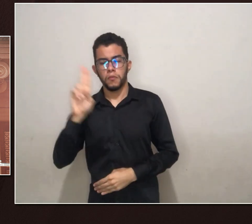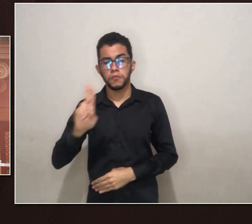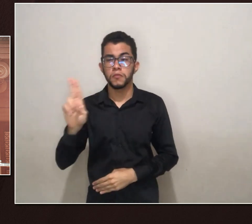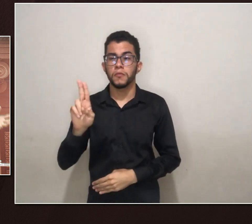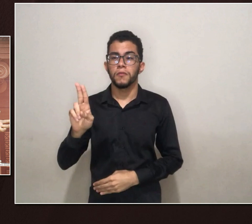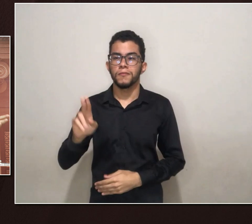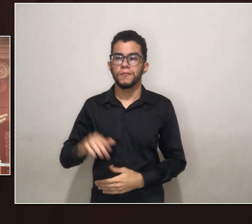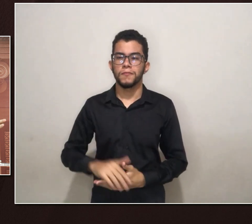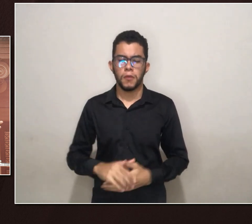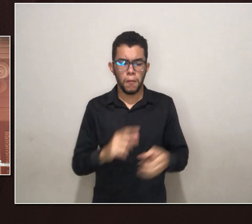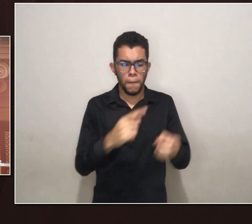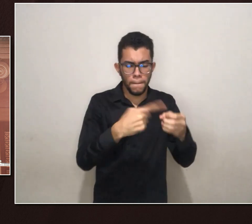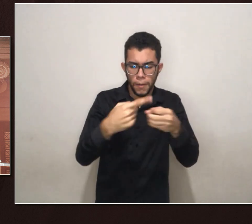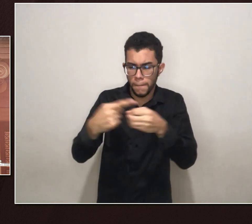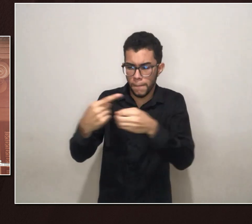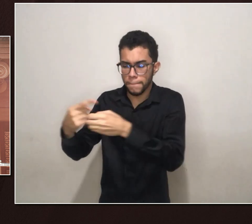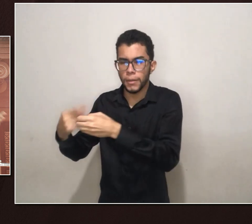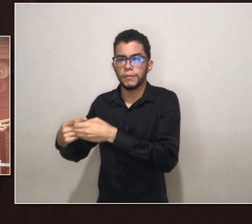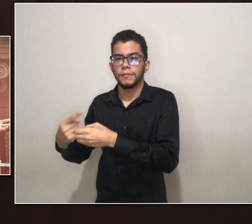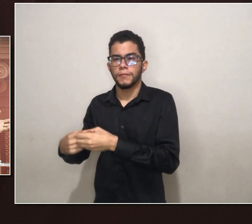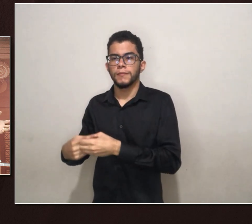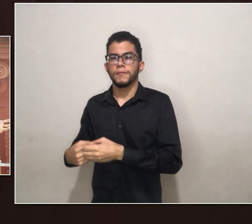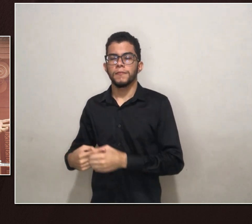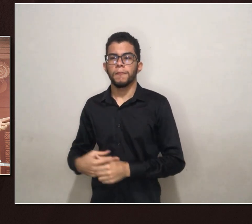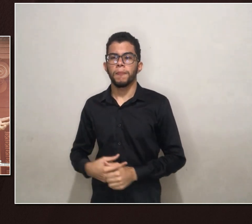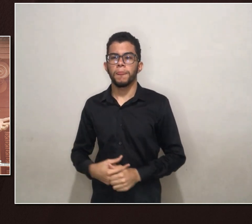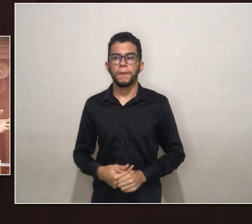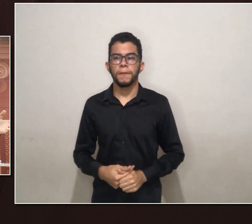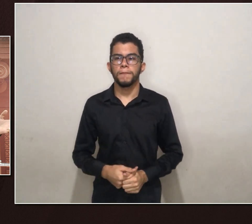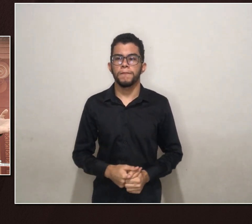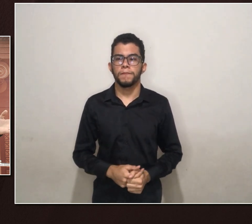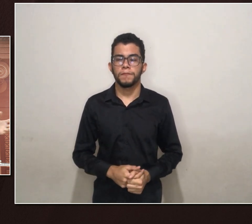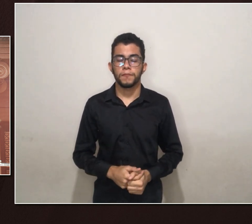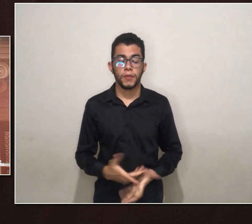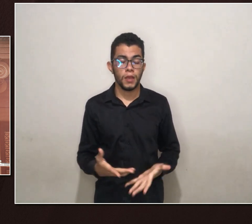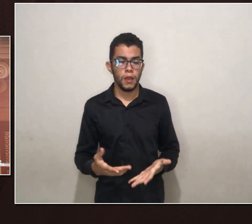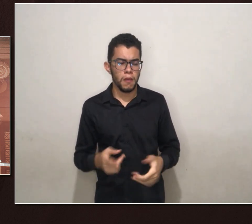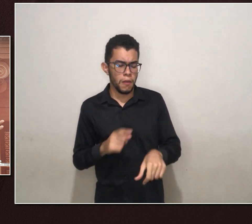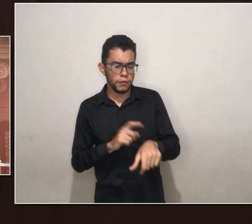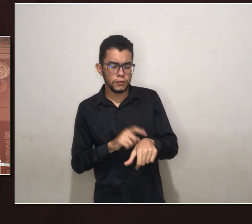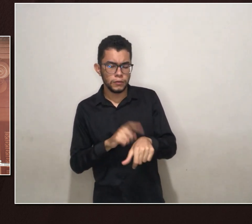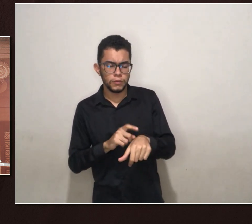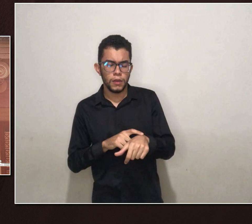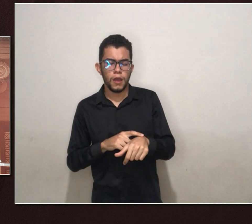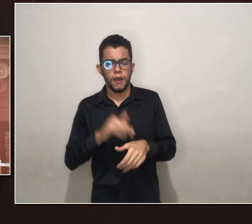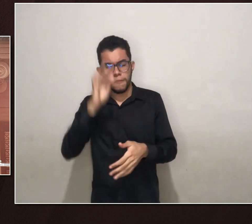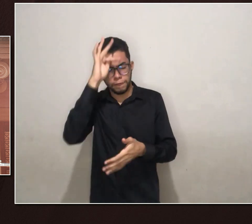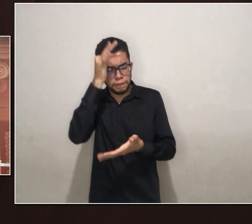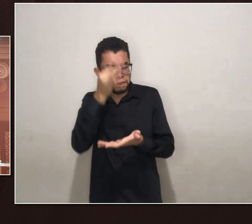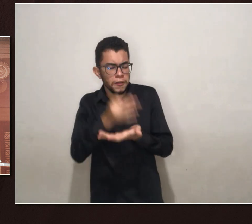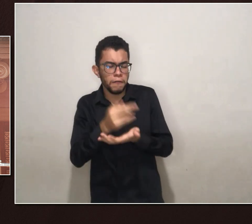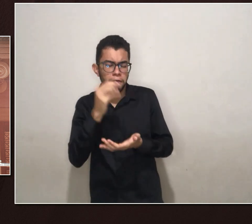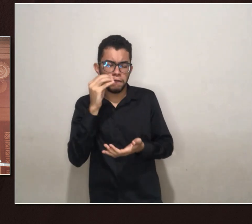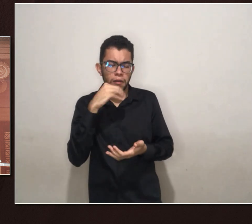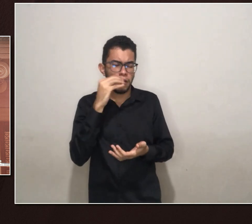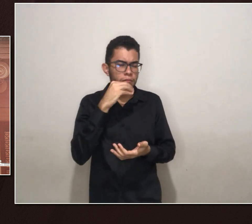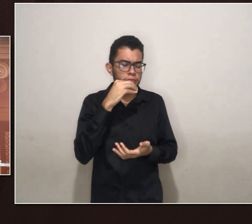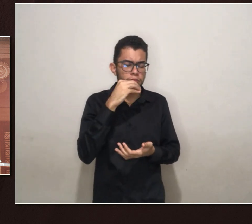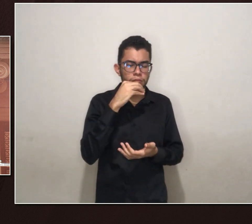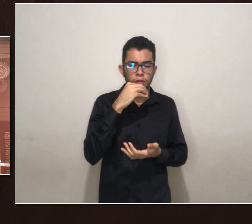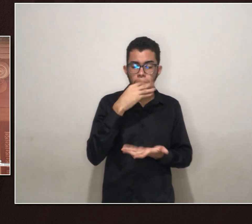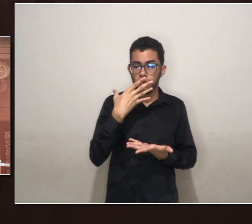a apatia, né, da fé deveria tomar conta dos nossos jovens. Pelo contrário, Deus está efetuando